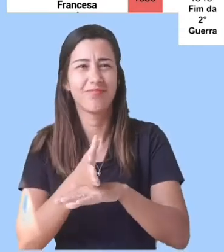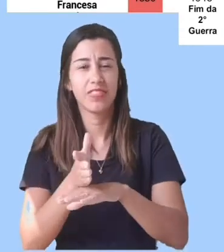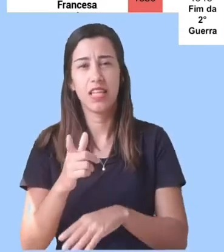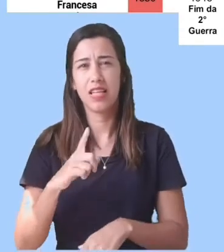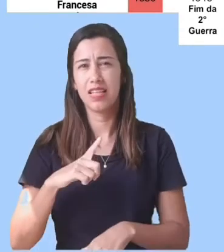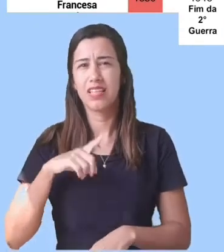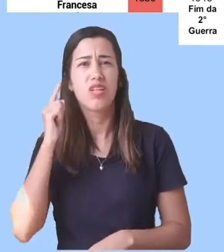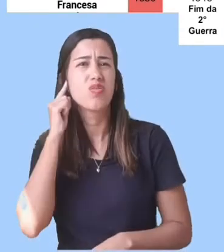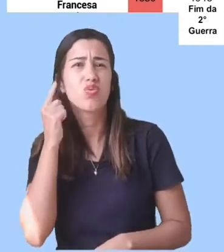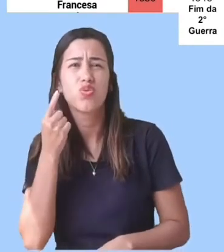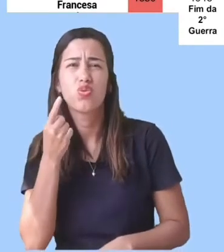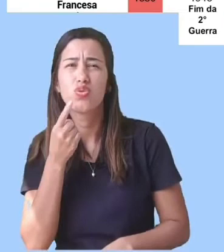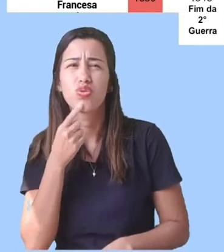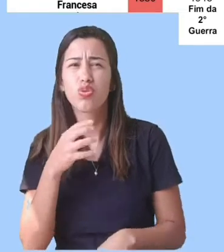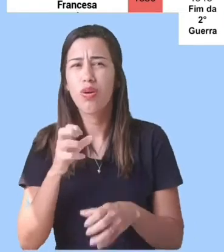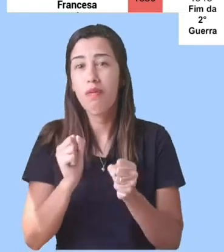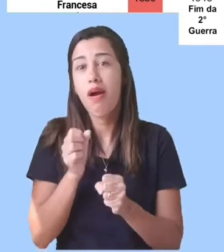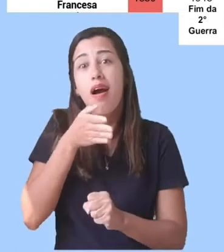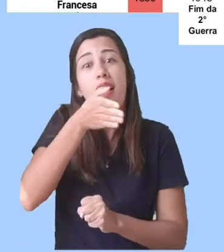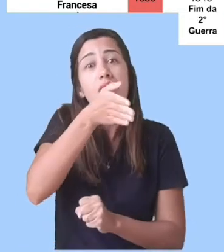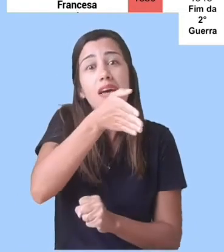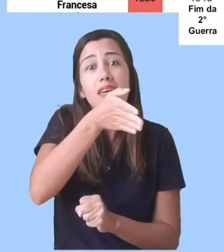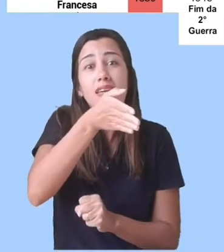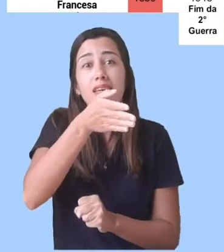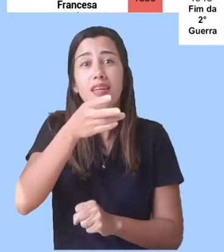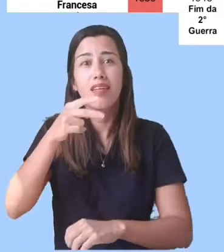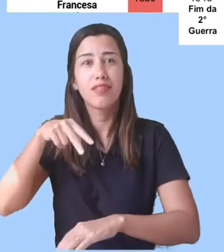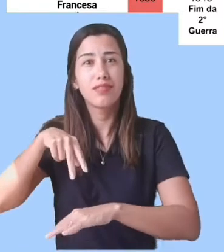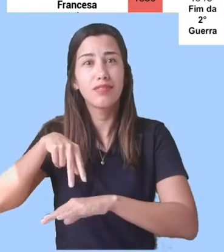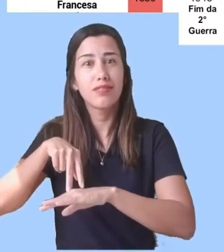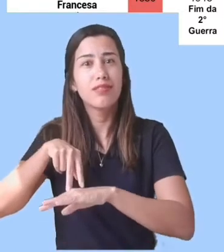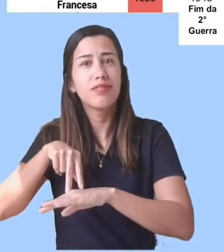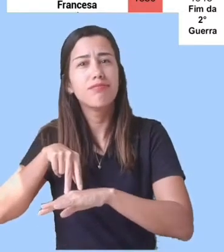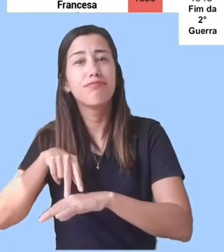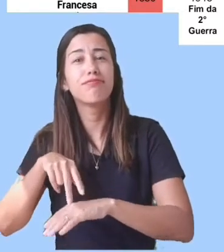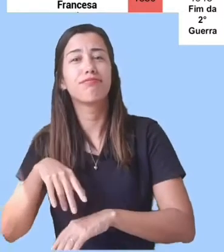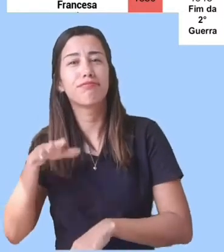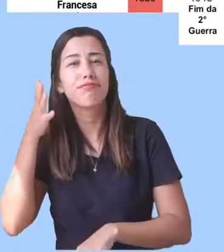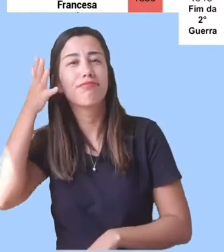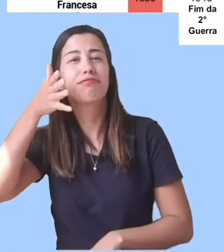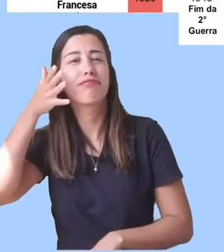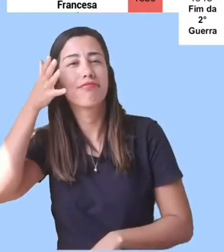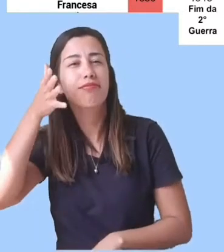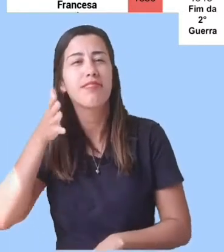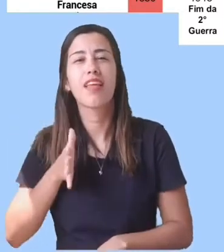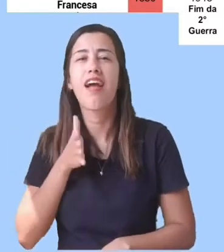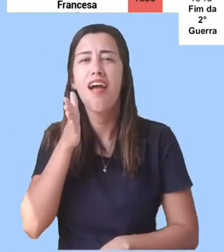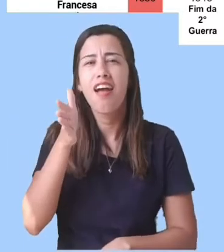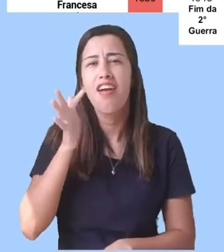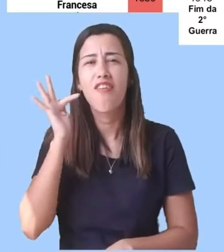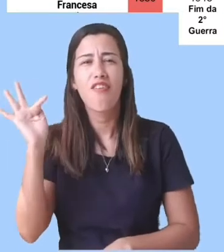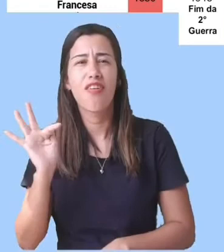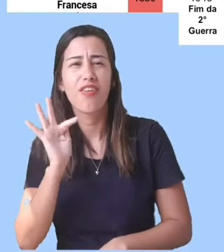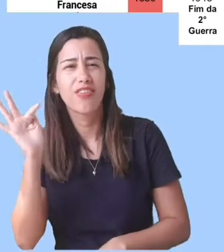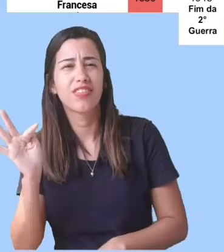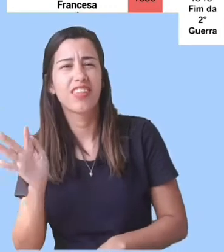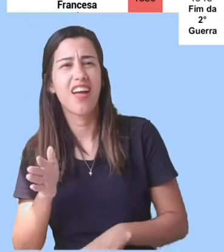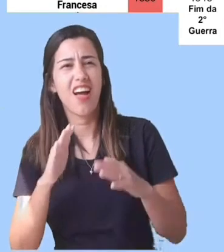existe a acessibilidade para os surdos. Eles podem ir em palestras,